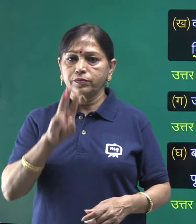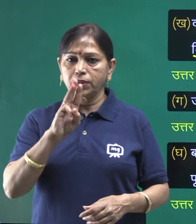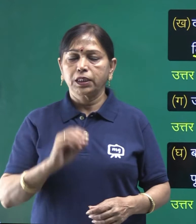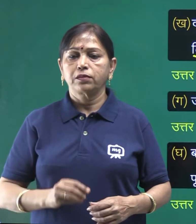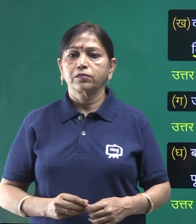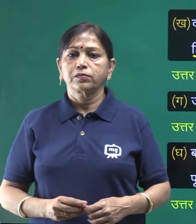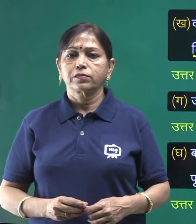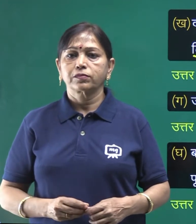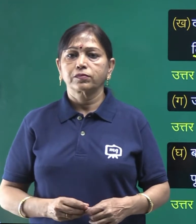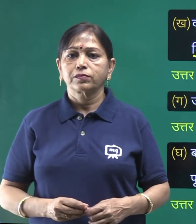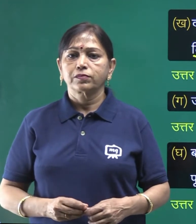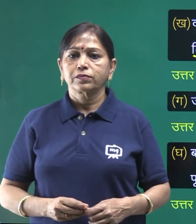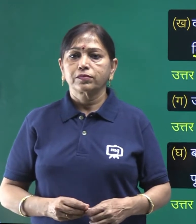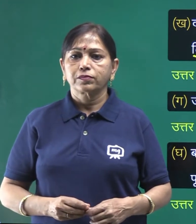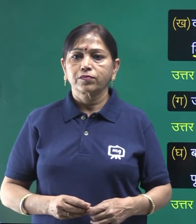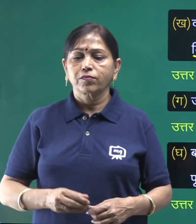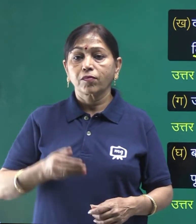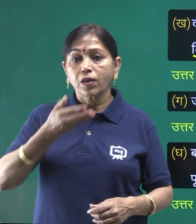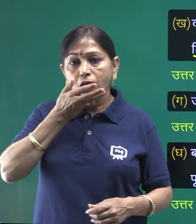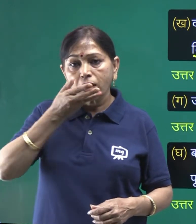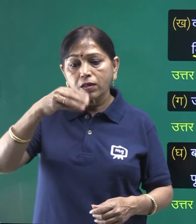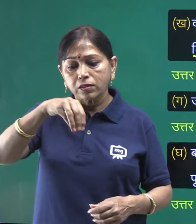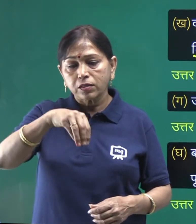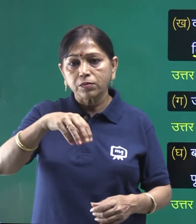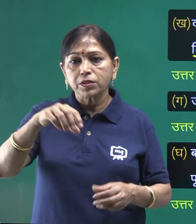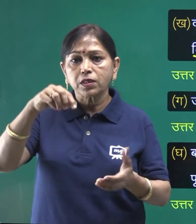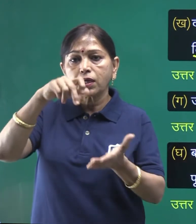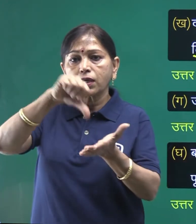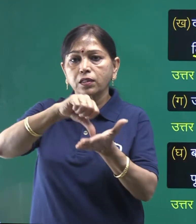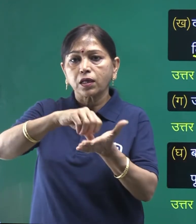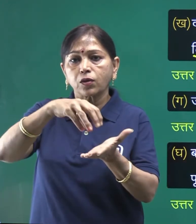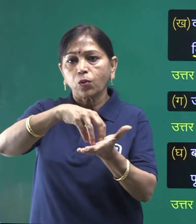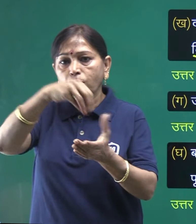3. जल से तेल निकालने के लिए